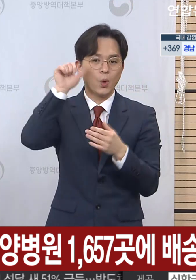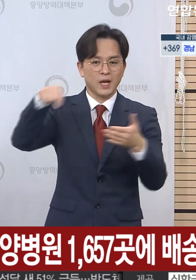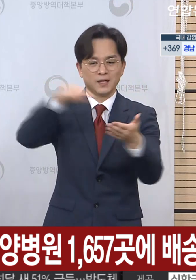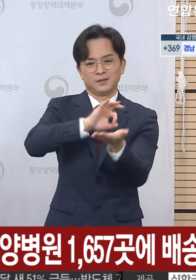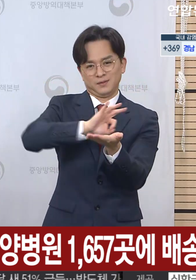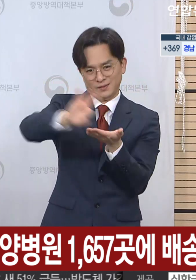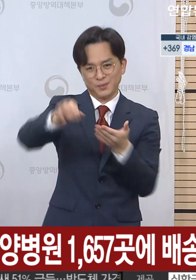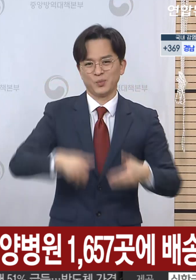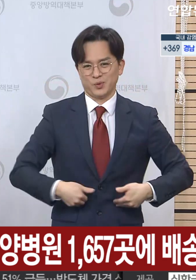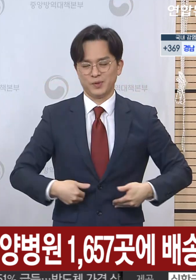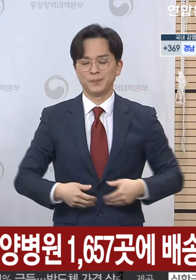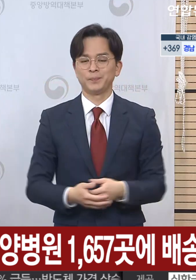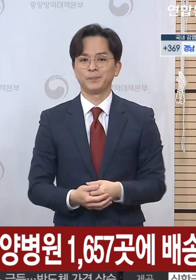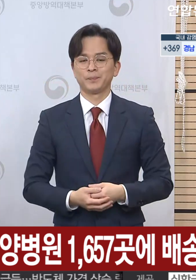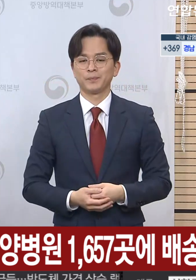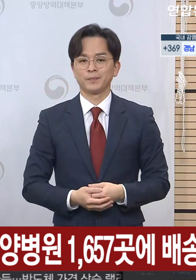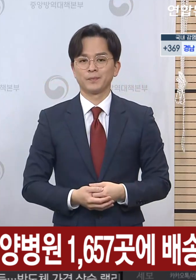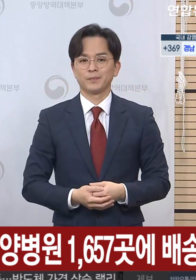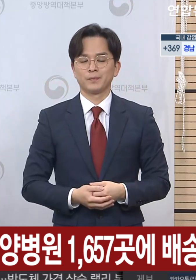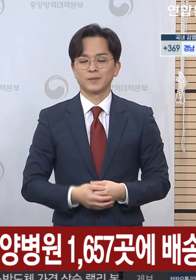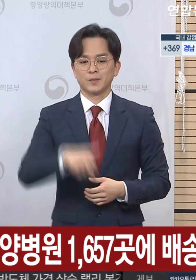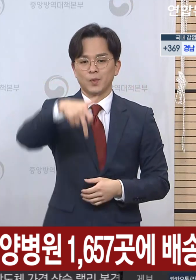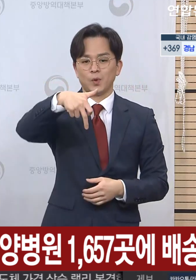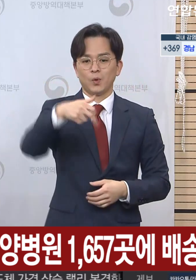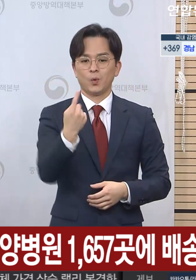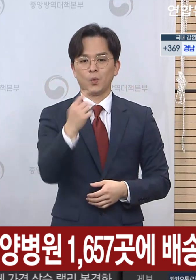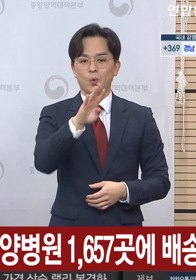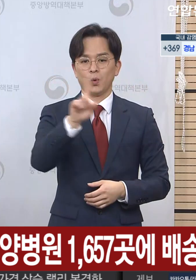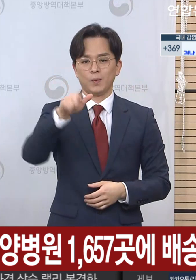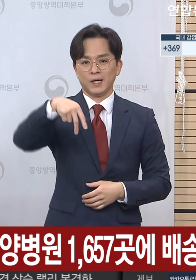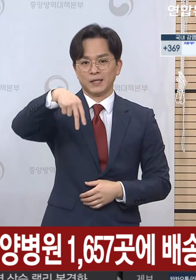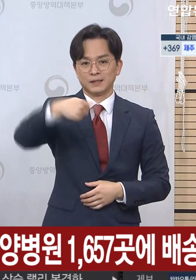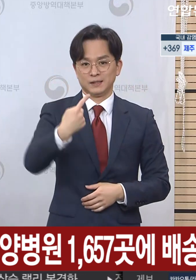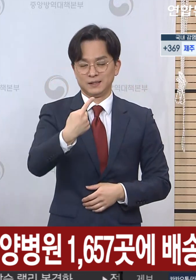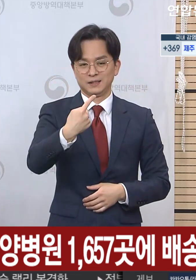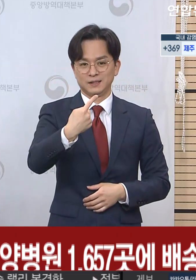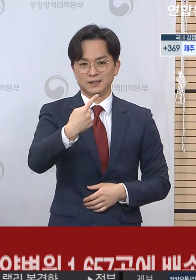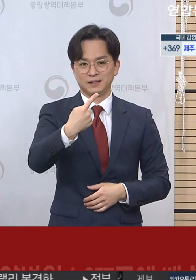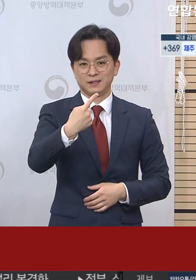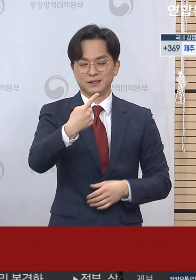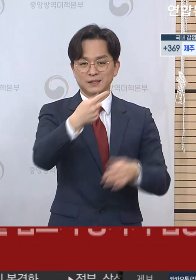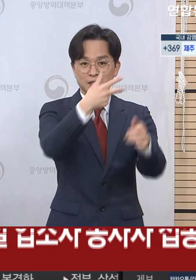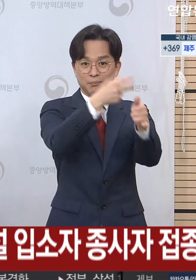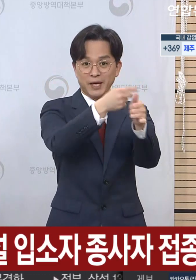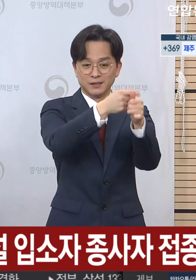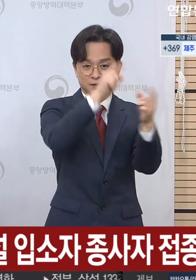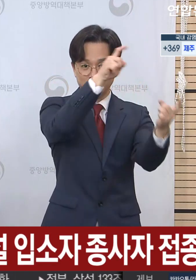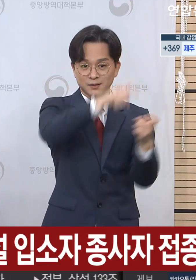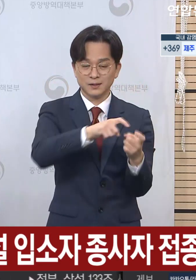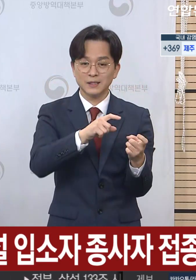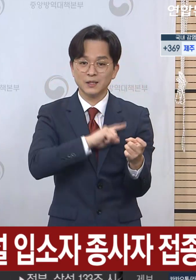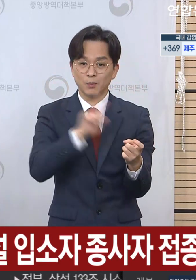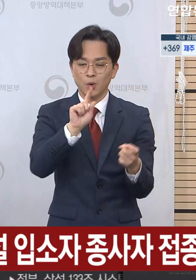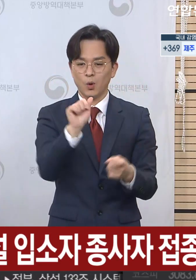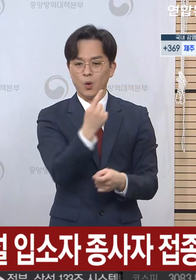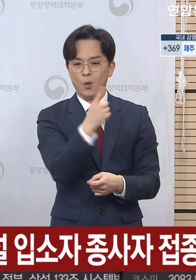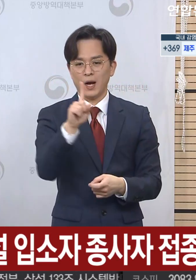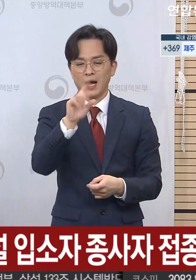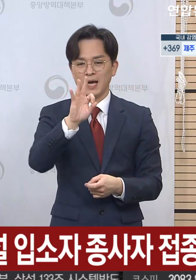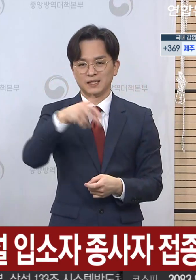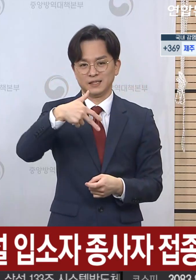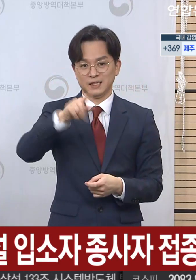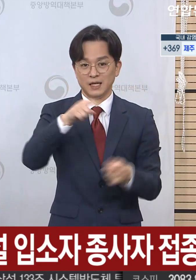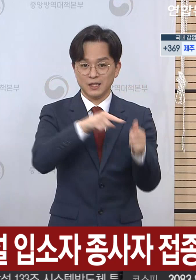종사자에게는 국제 백신 공급기구인 코박스 퍼실리티를 통해 도입된 화이자 백신이 제공되며 이들에 대한